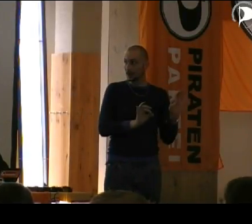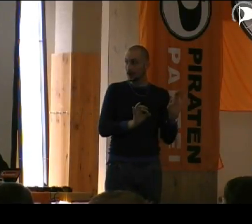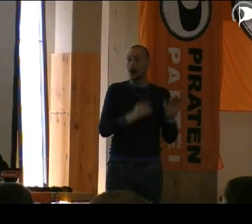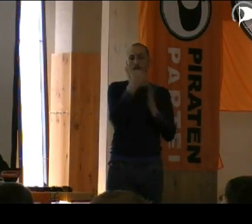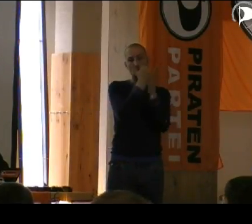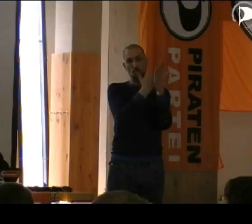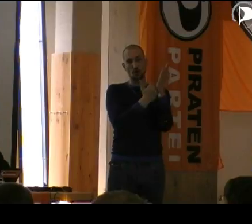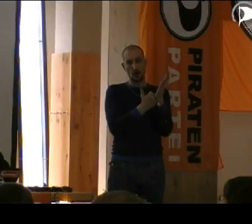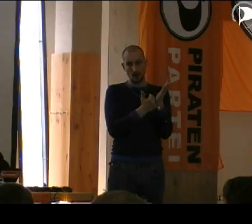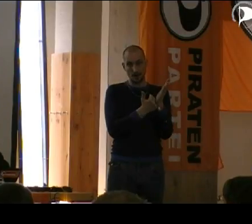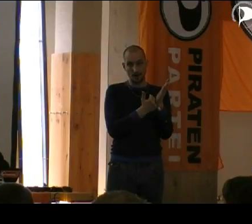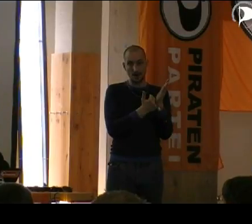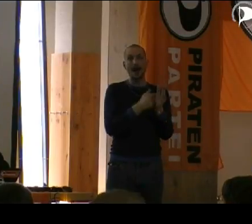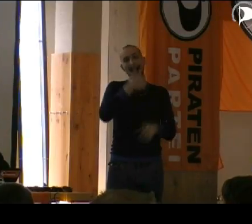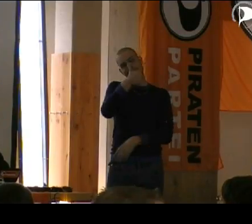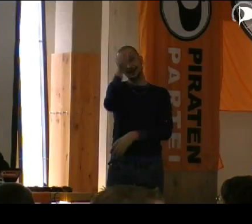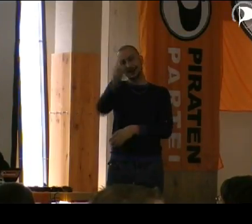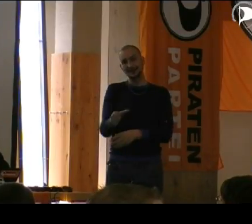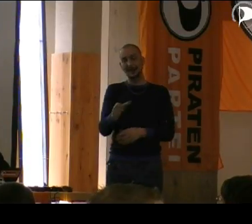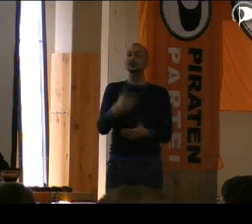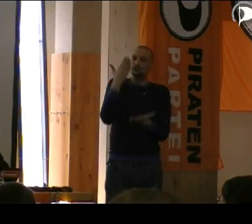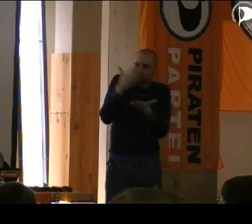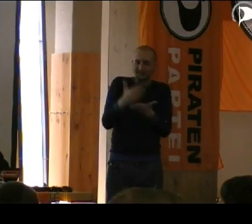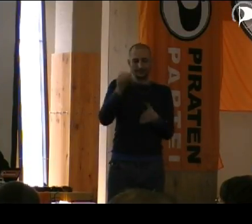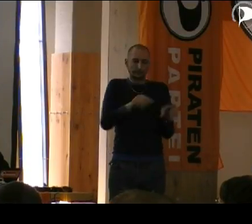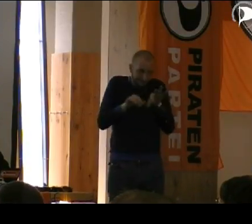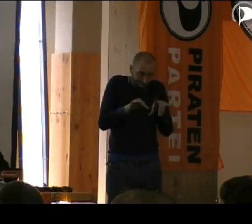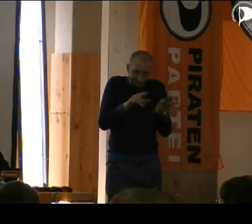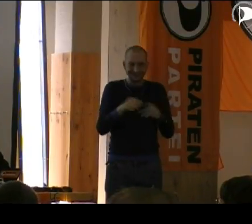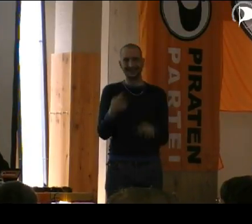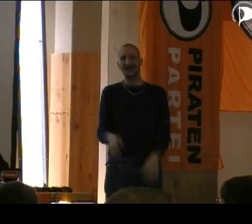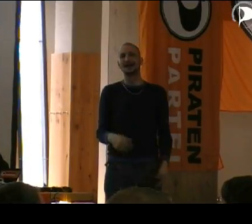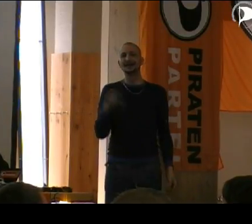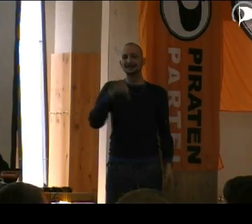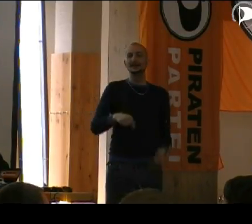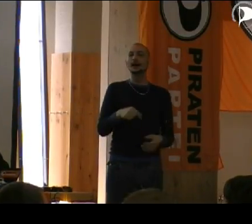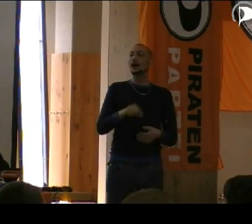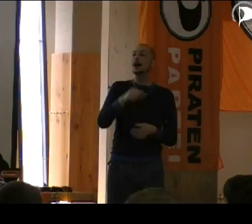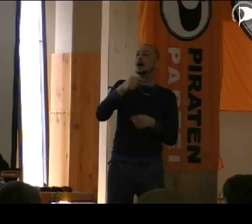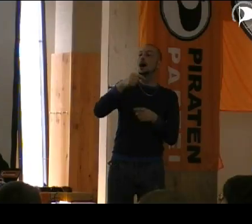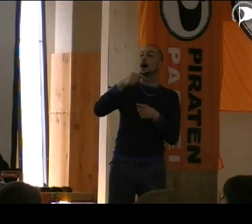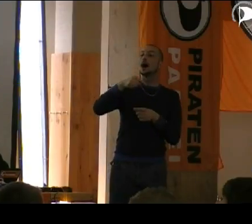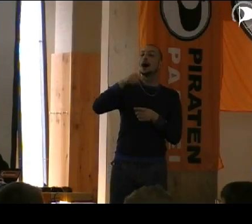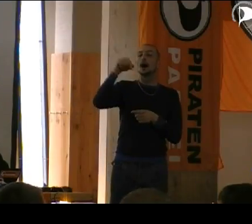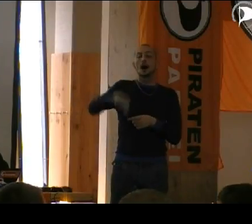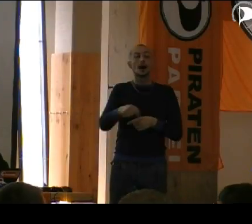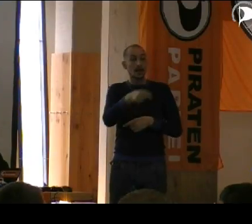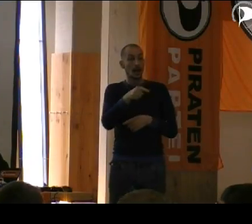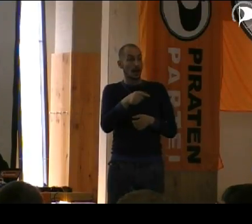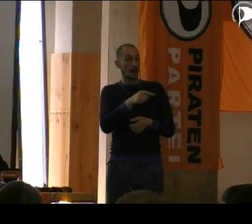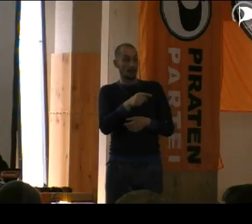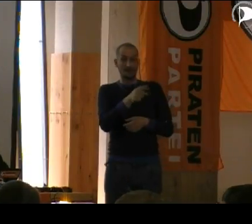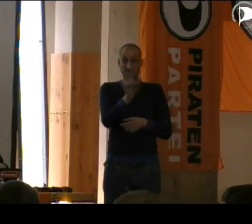protokoll gemeinsamen namen der bürger auf dem vorgekommen ich stehe da jemand auf meiner geheim war